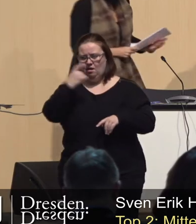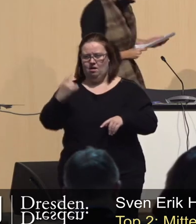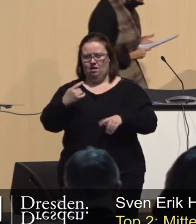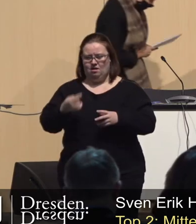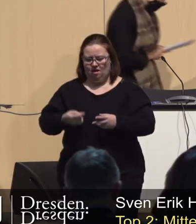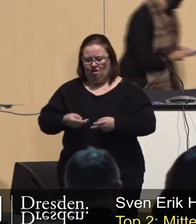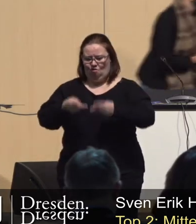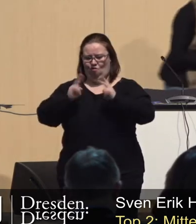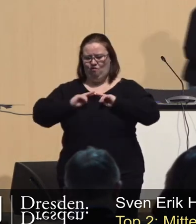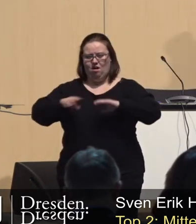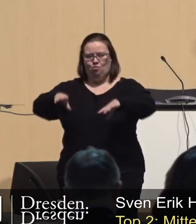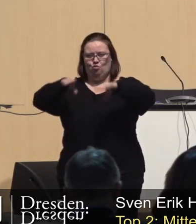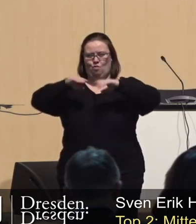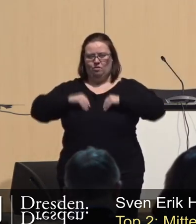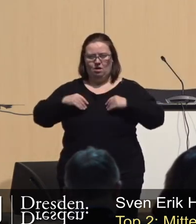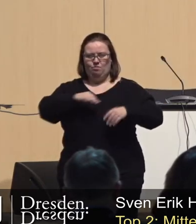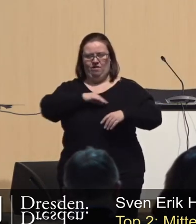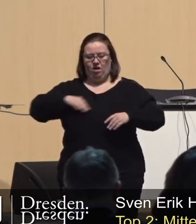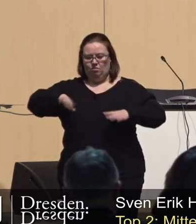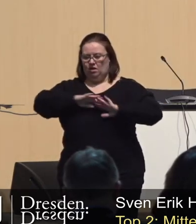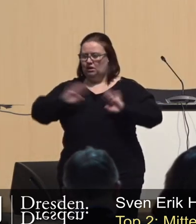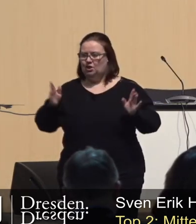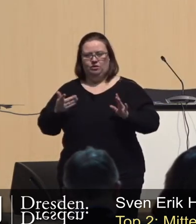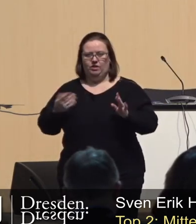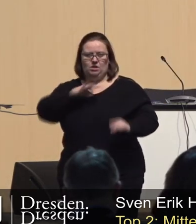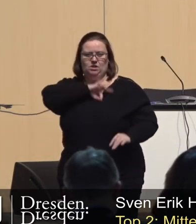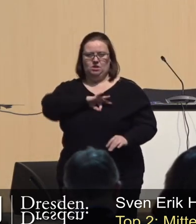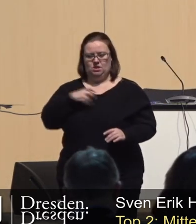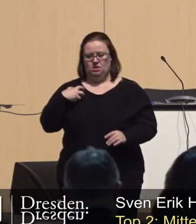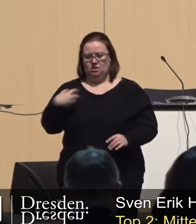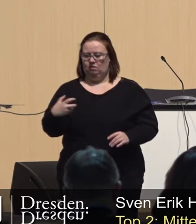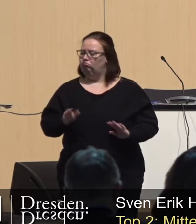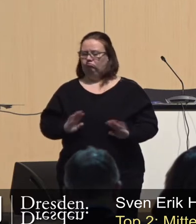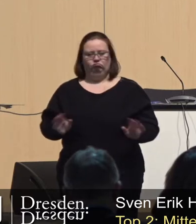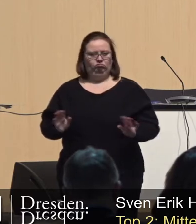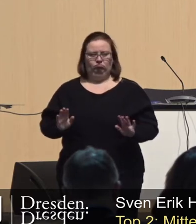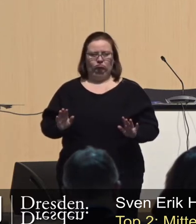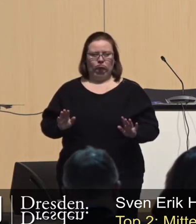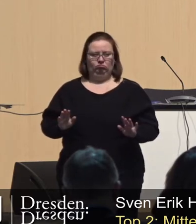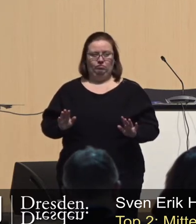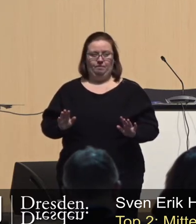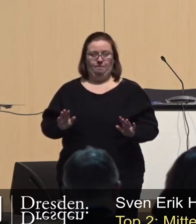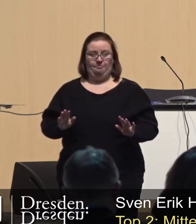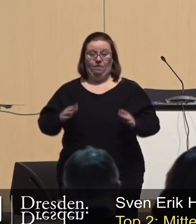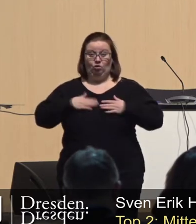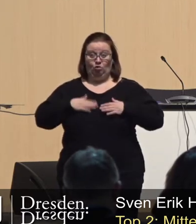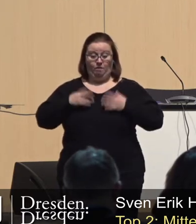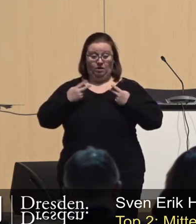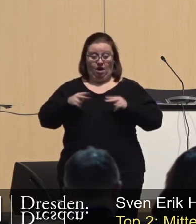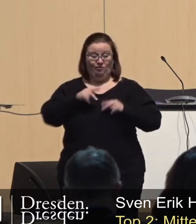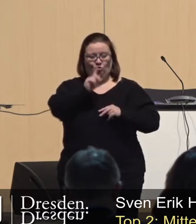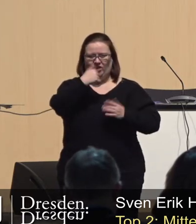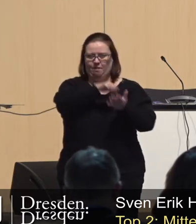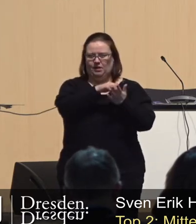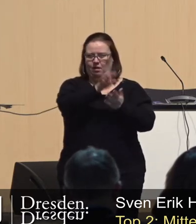der Stadt übernommen haben im privaten Sektor. Es geht nicht um Bereicherung. Keiner von uns bereichert sich. Und ich komme noch mal auf meine Antwort gegenüber